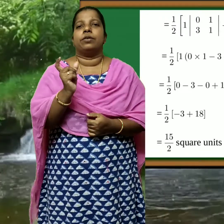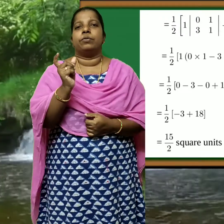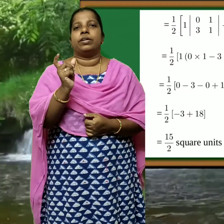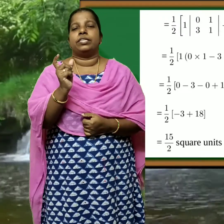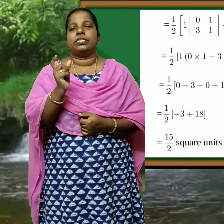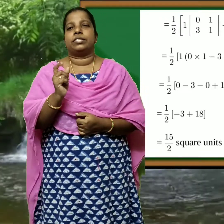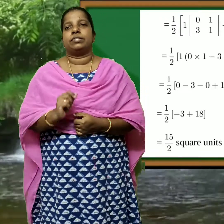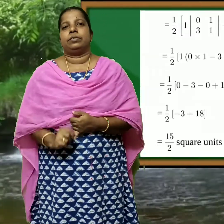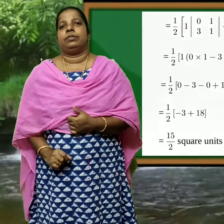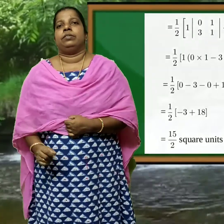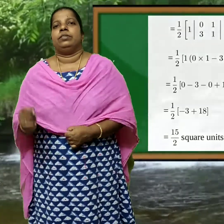എഴുതണം.